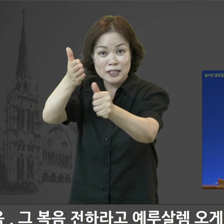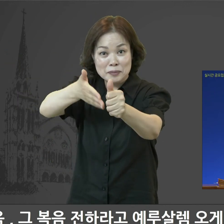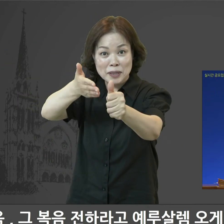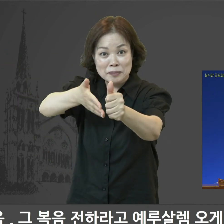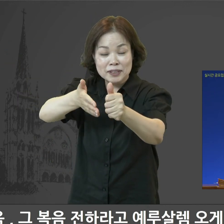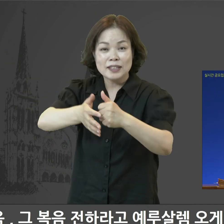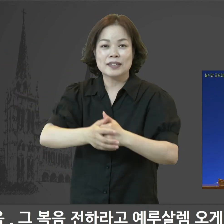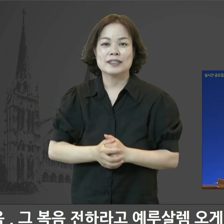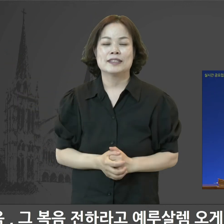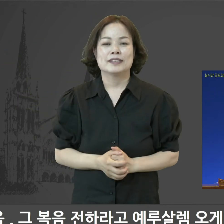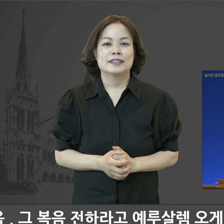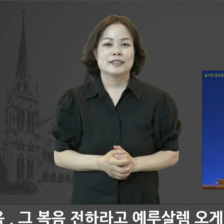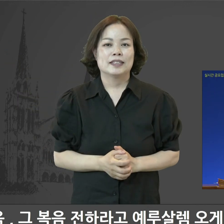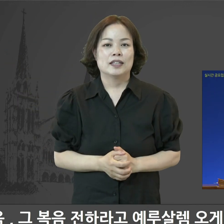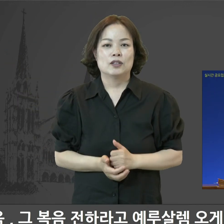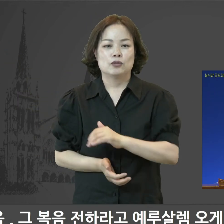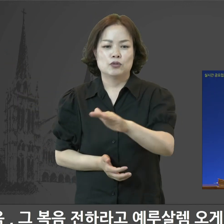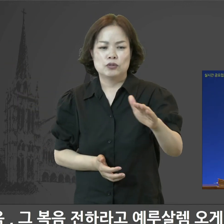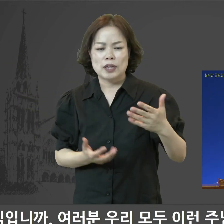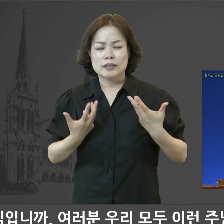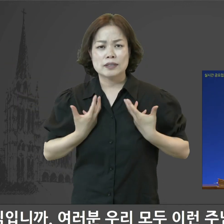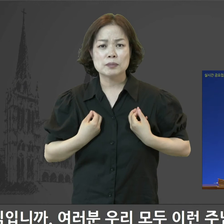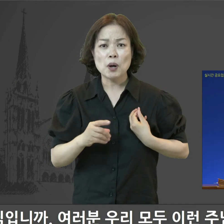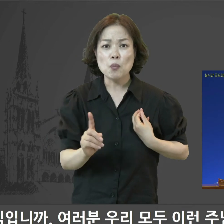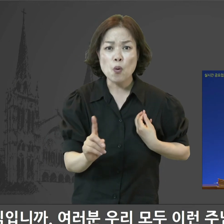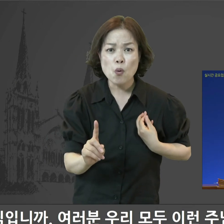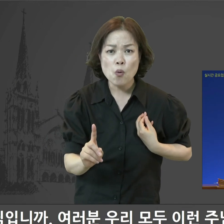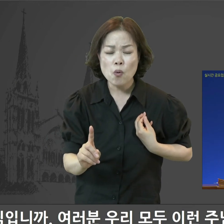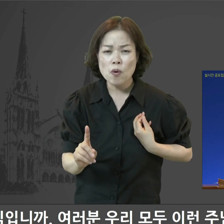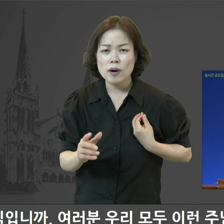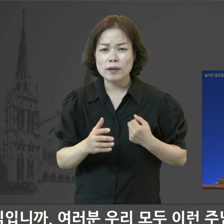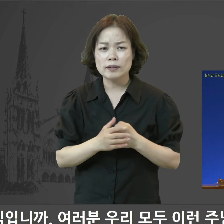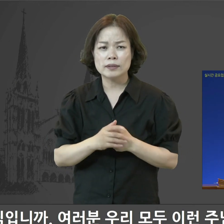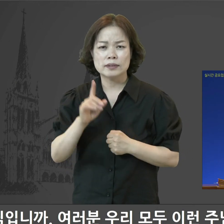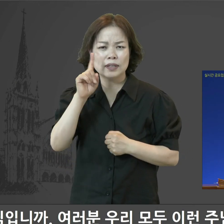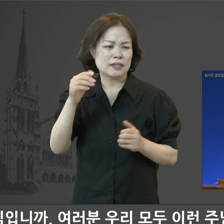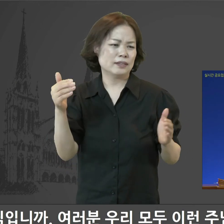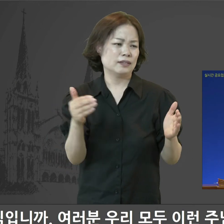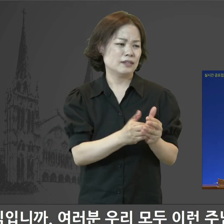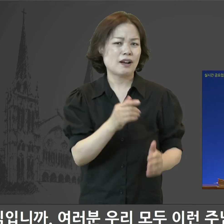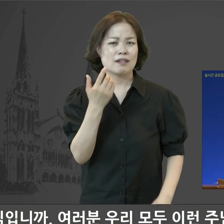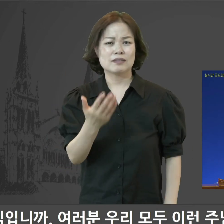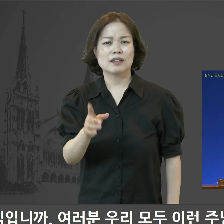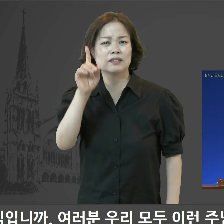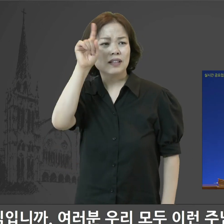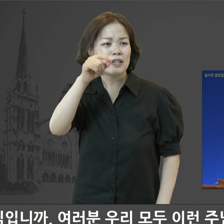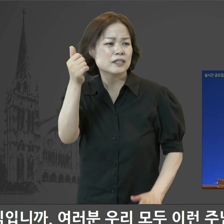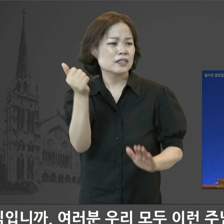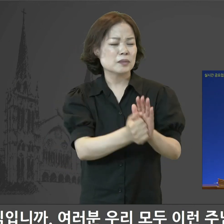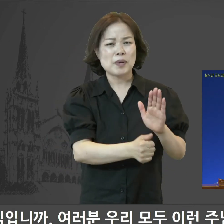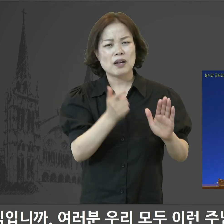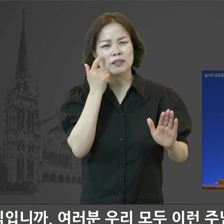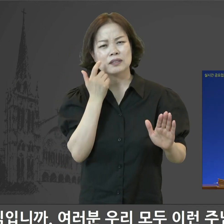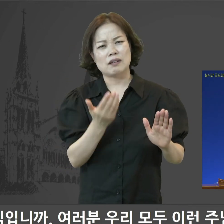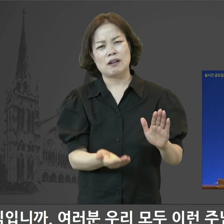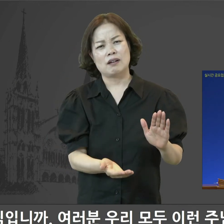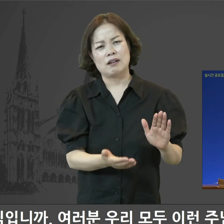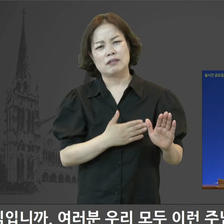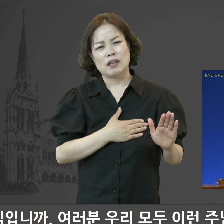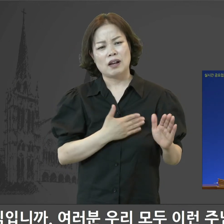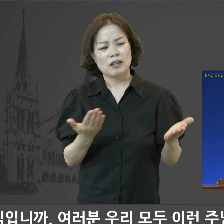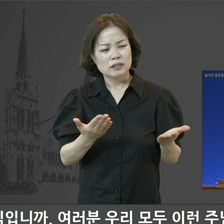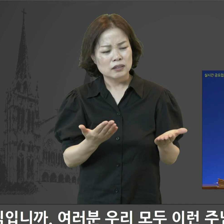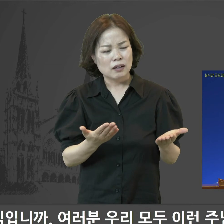소망합니다. 우리의 실망은 뭐냐면 내일이 끝장난 거 아니냐, 내일은 실패가 아닌가, 내가 할 수 있는